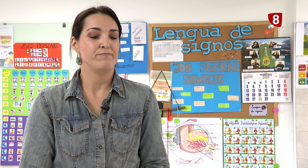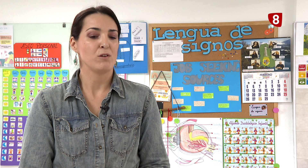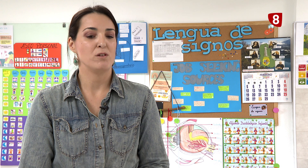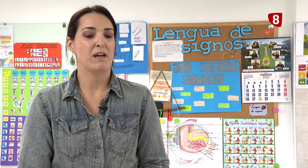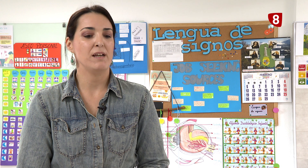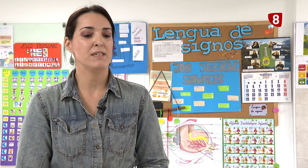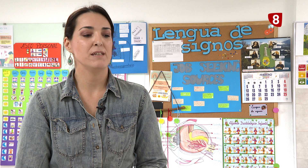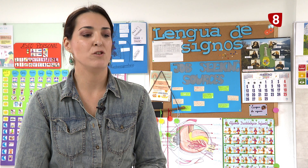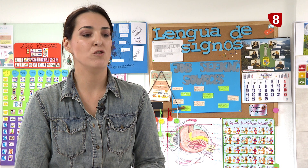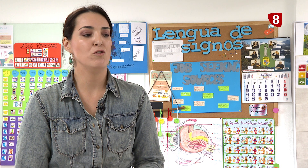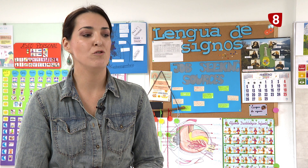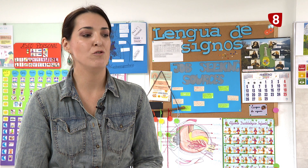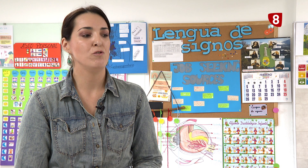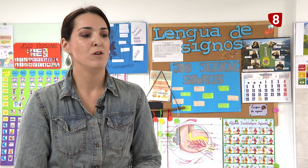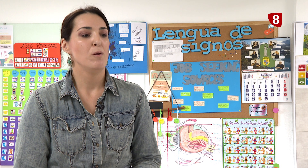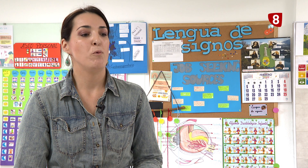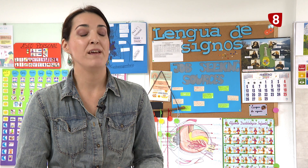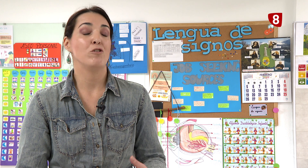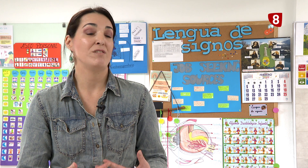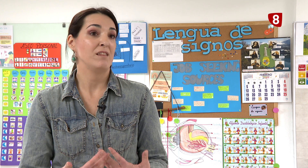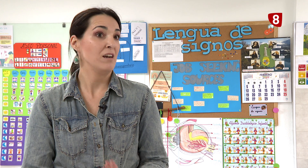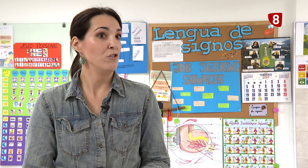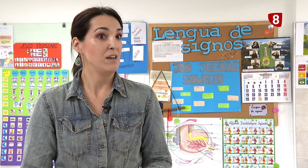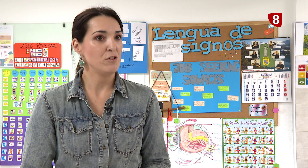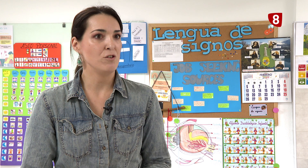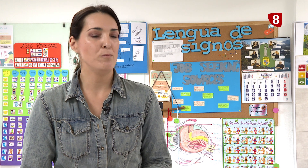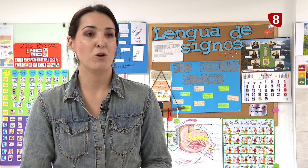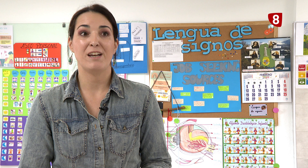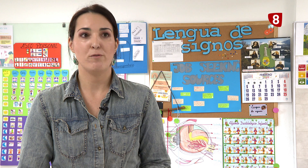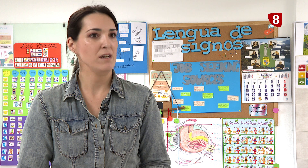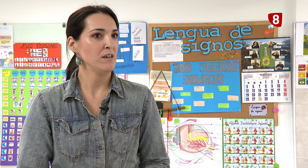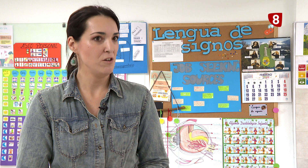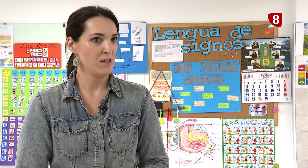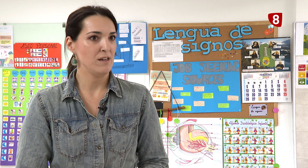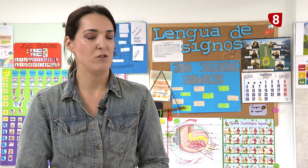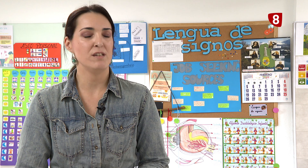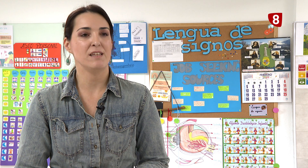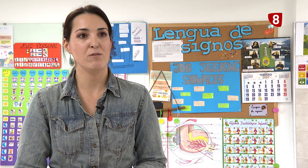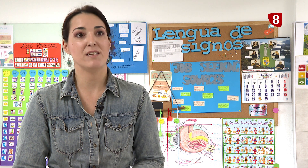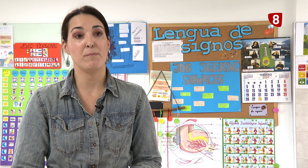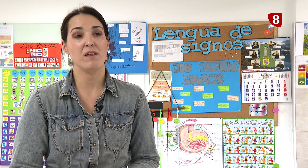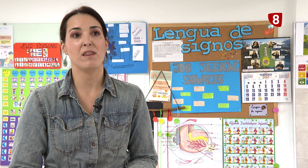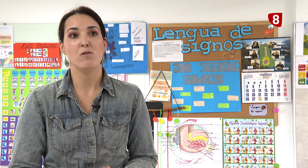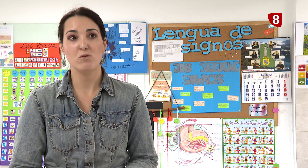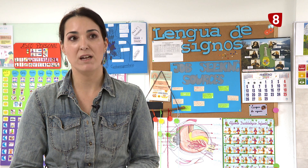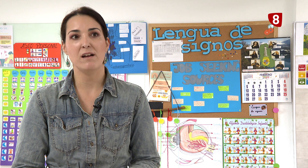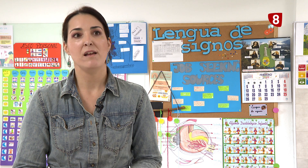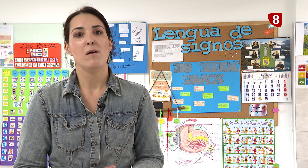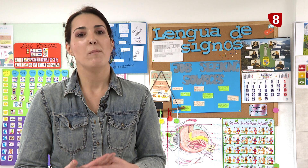os imagináis, no pueden contactar con el entorno porque no ven ni oyen. Entonces tienen una discapacidad única